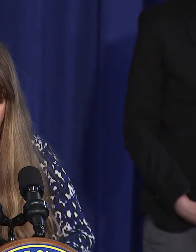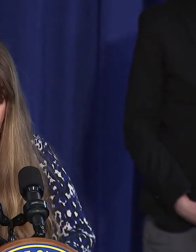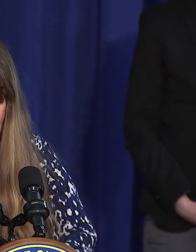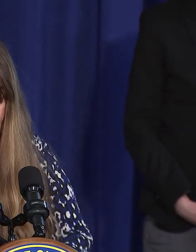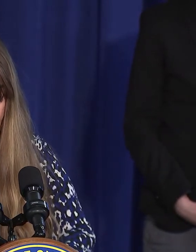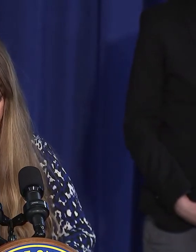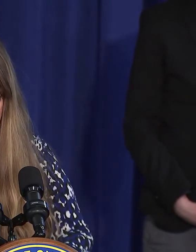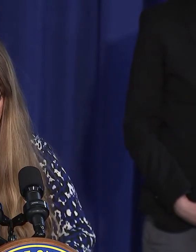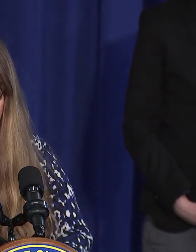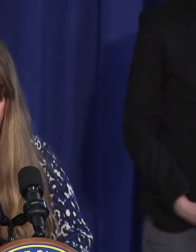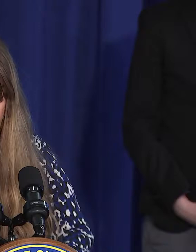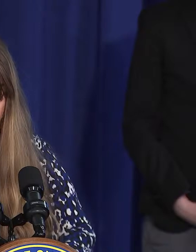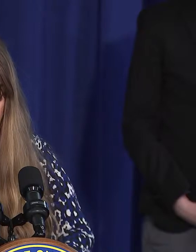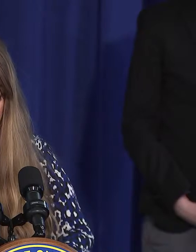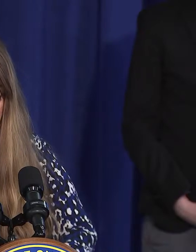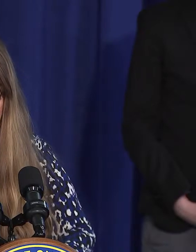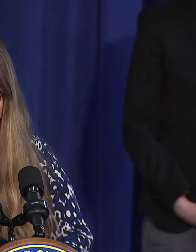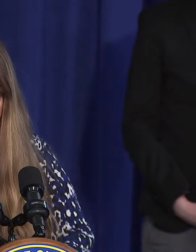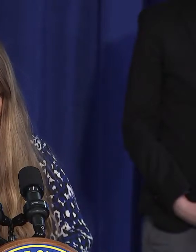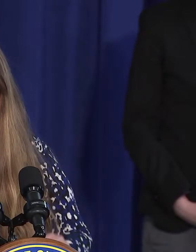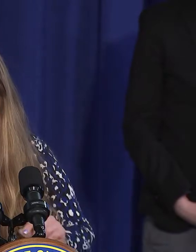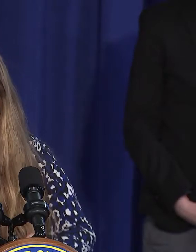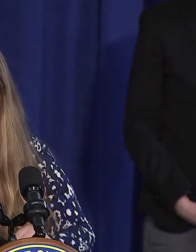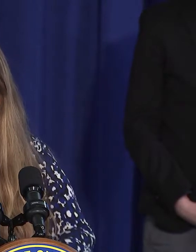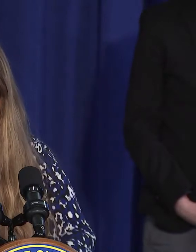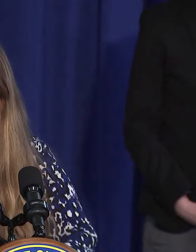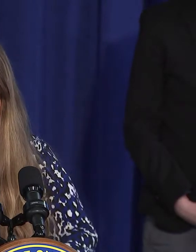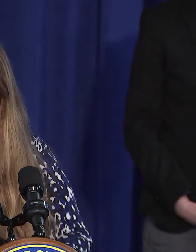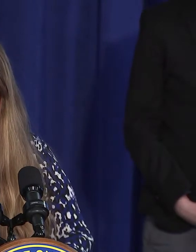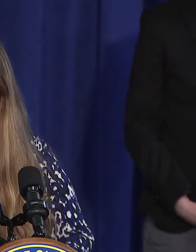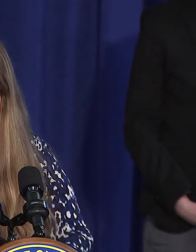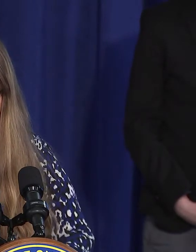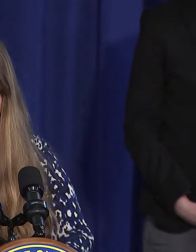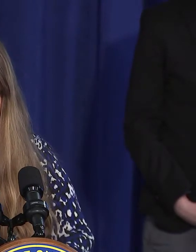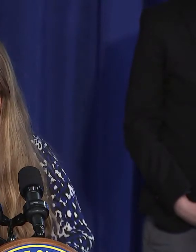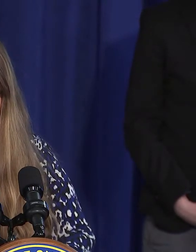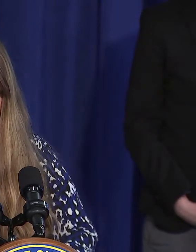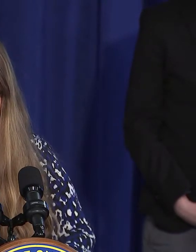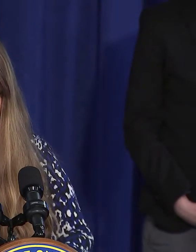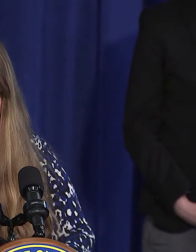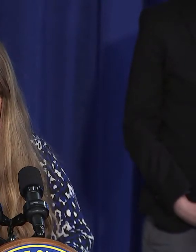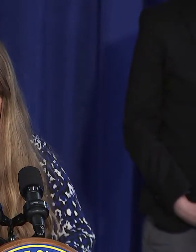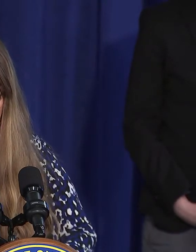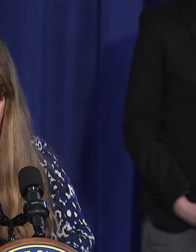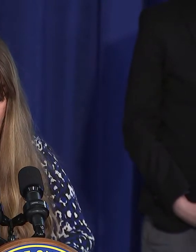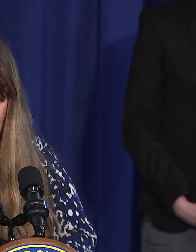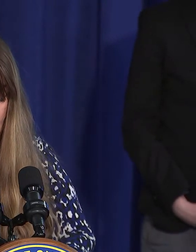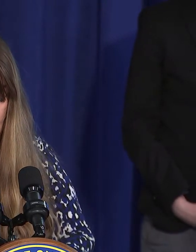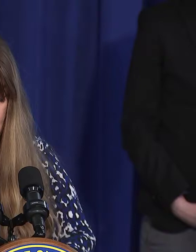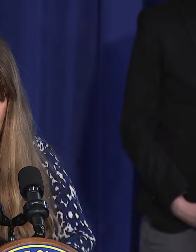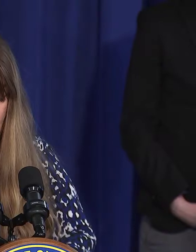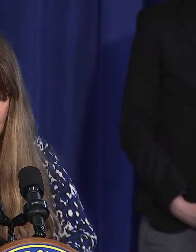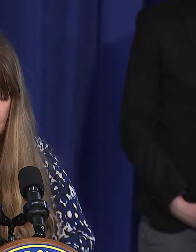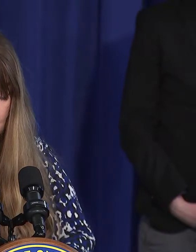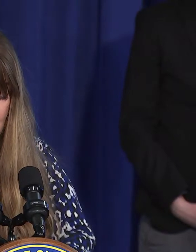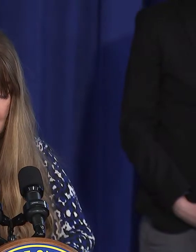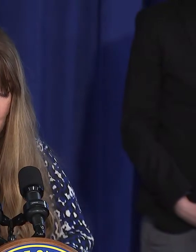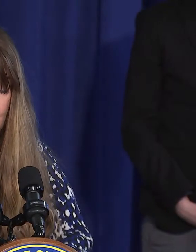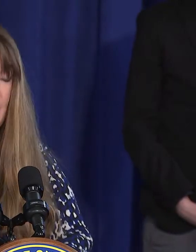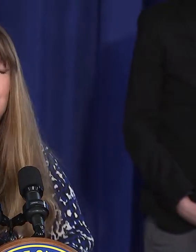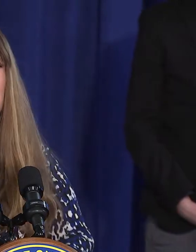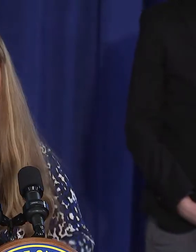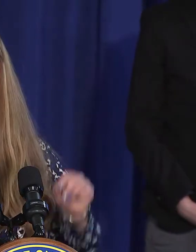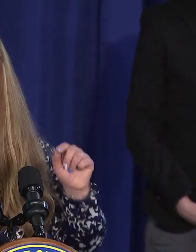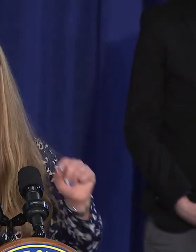nivel comunitario del COVID-19 basados en el CDC. El sitio web para el CDC permite a los usuarios